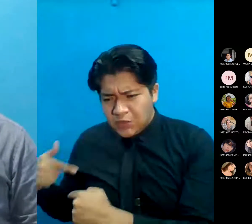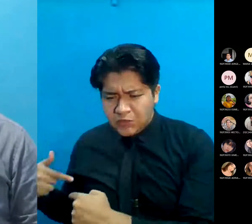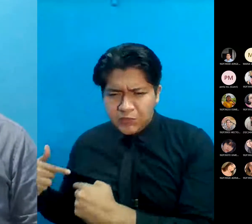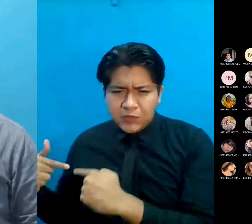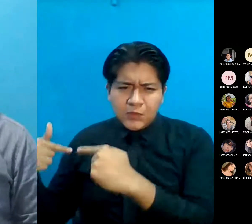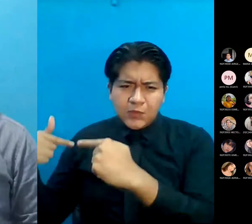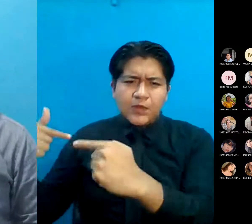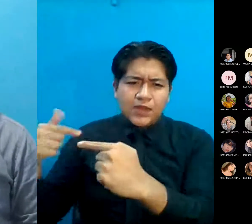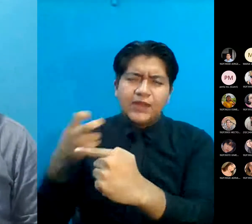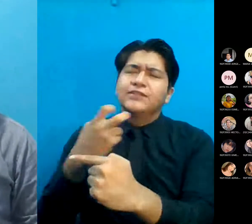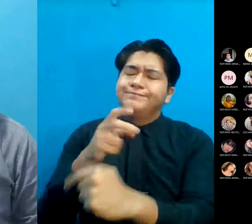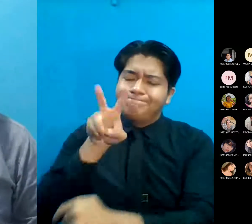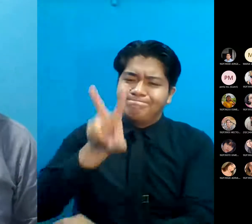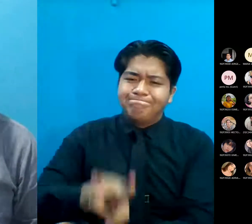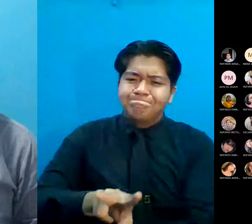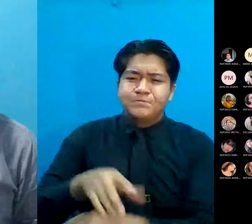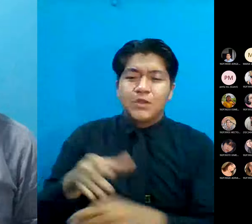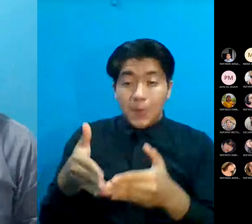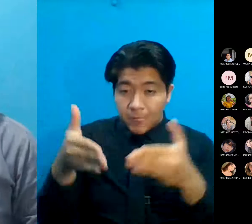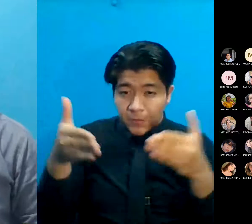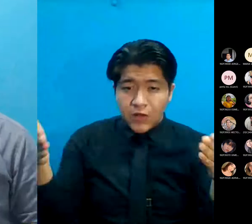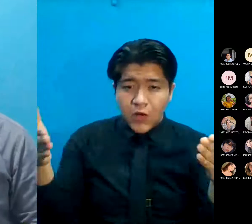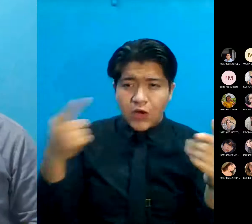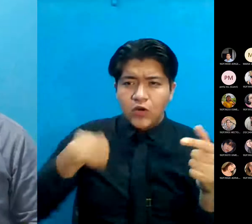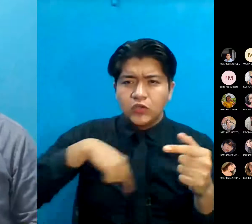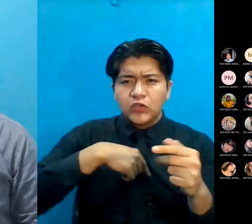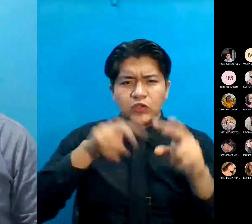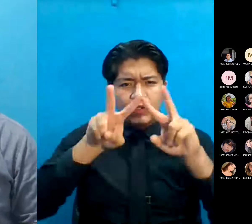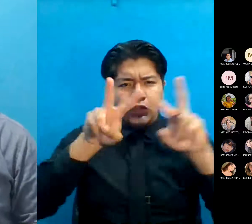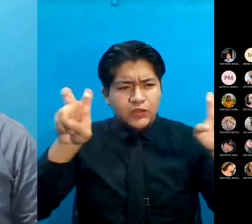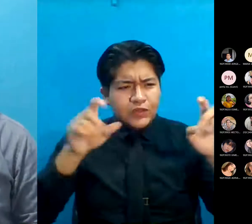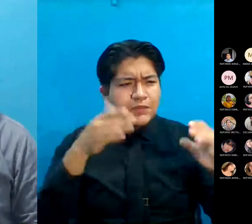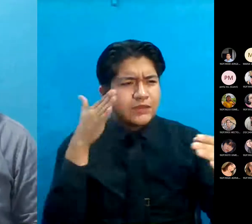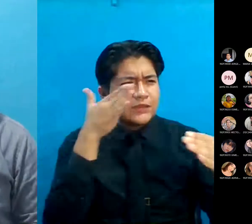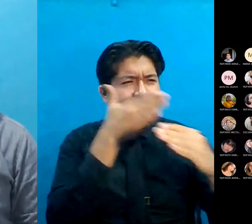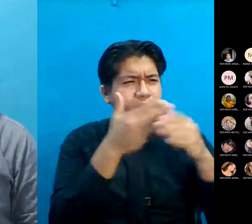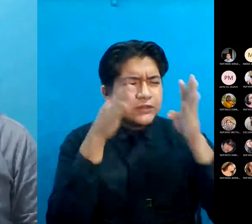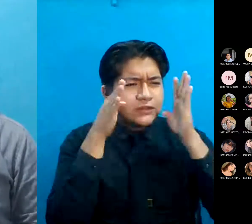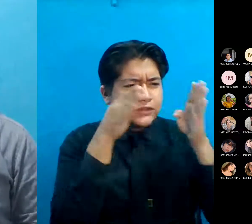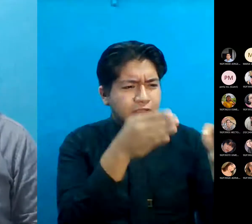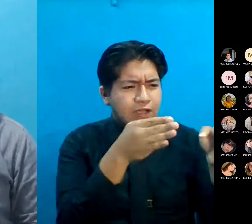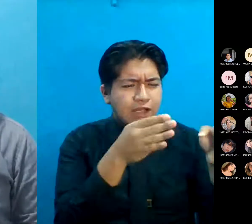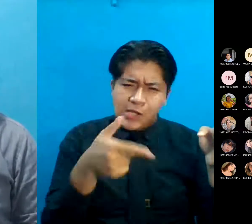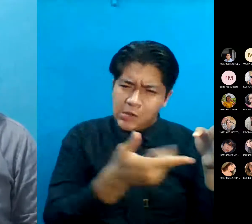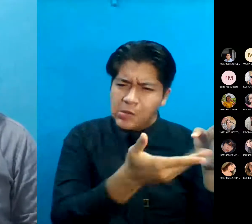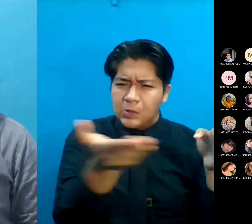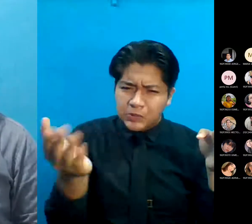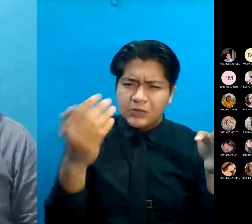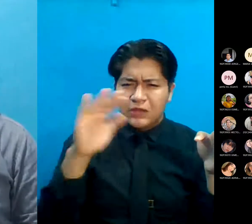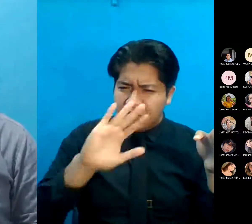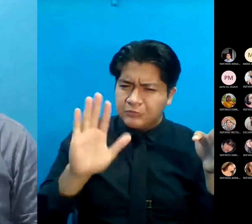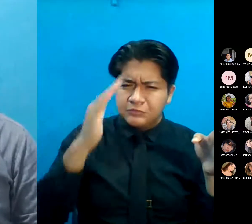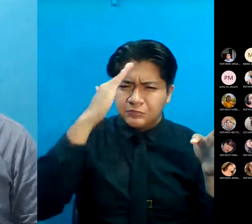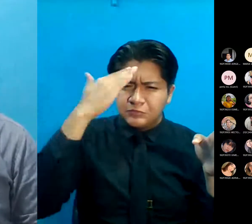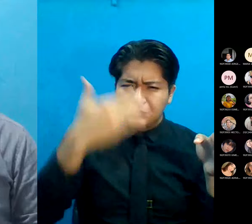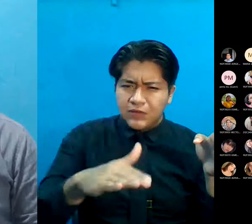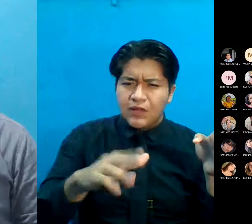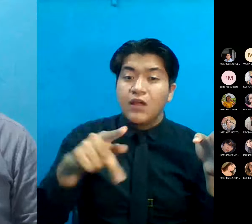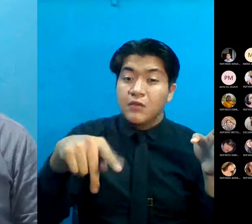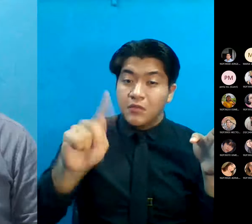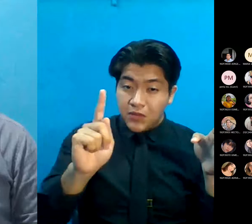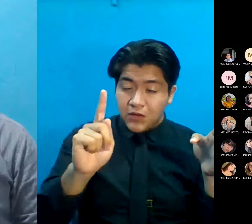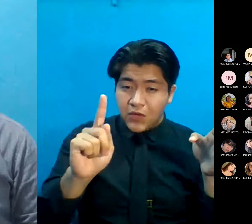a centrarnos en un tema creo que para muchos desconocido, pero es precisamente que pues en